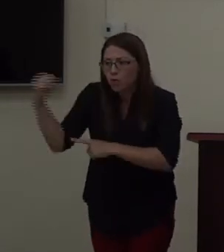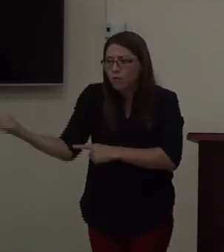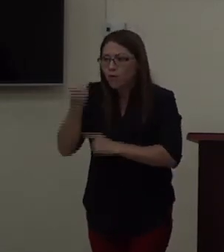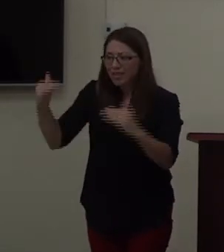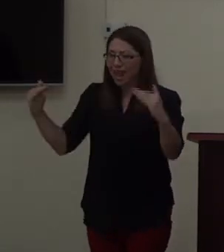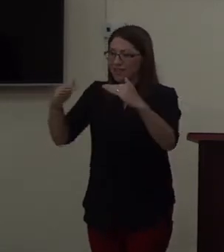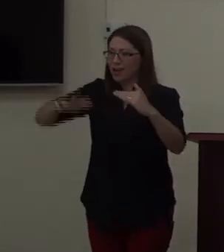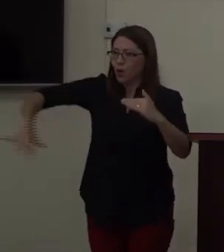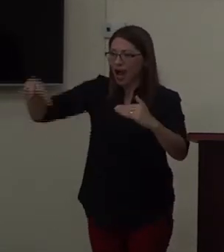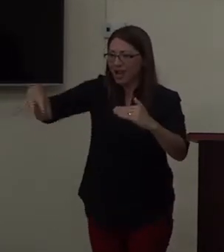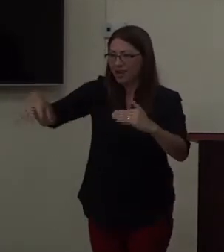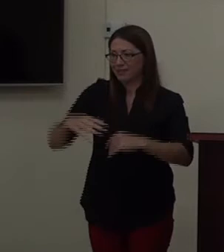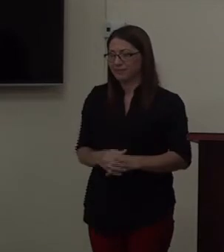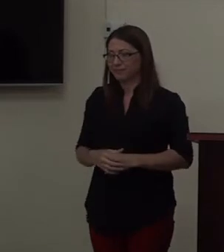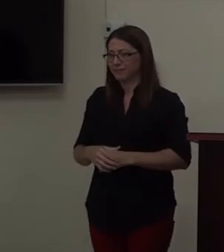local.